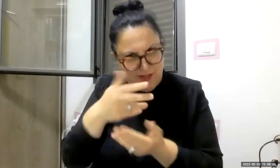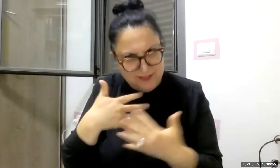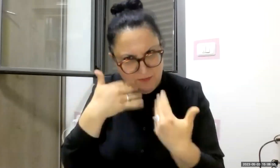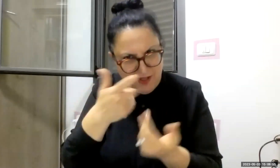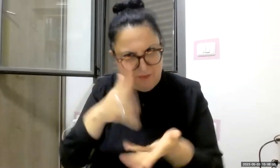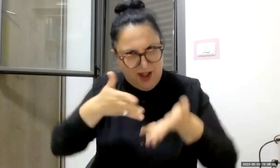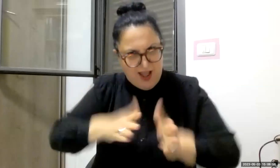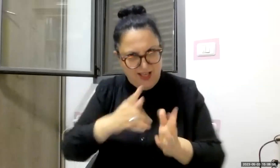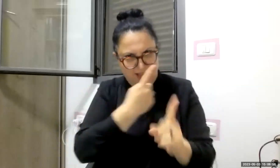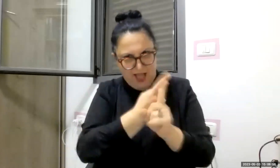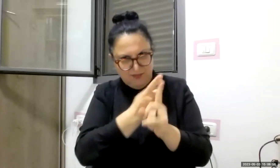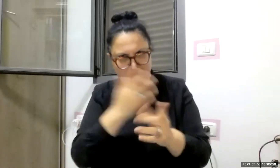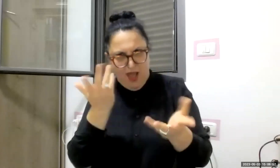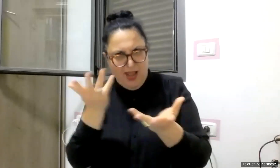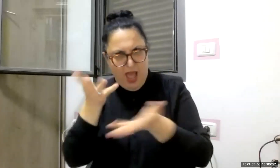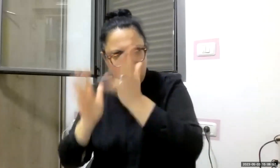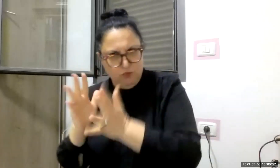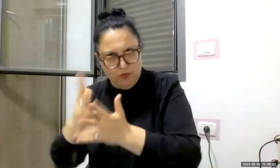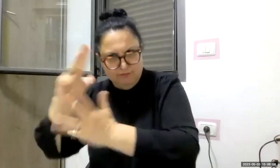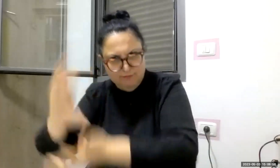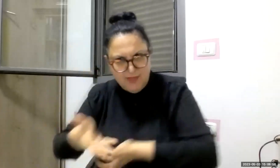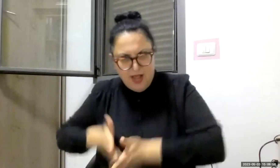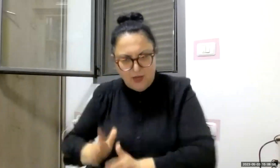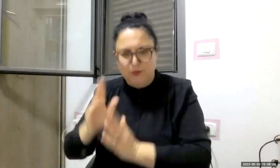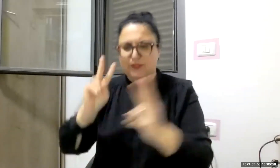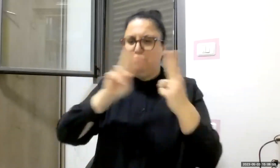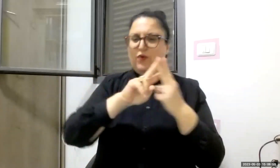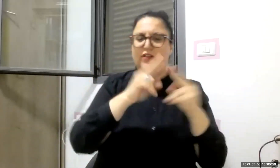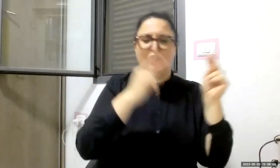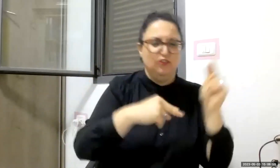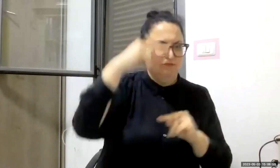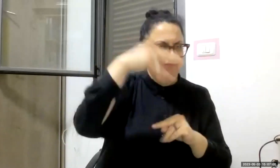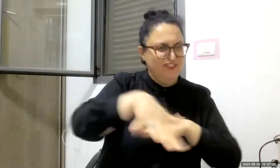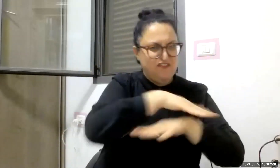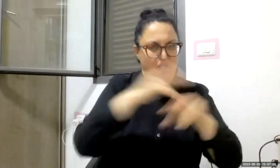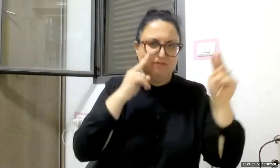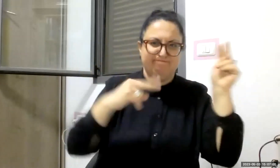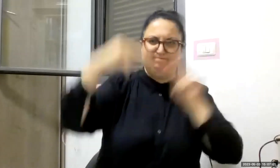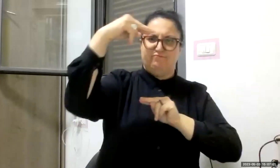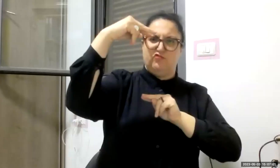אני עוד מעט אמשיך, ואספר לכם על הלידה, ועל הלימות, ועל